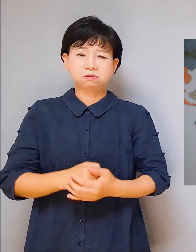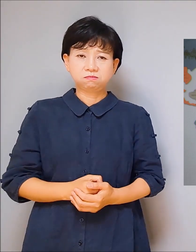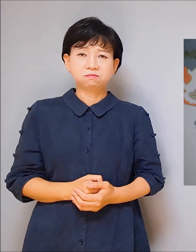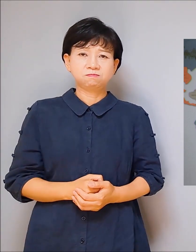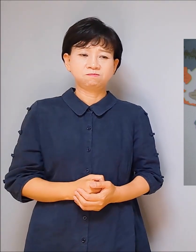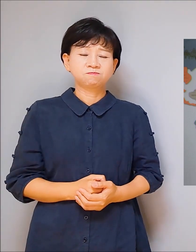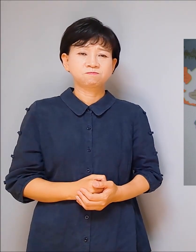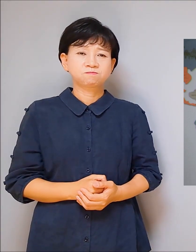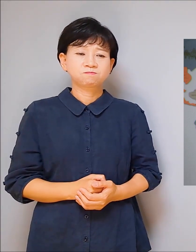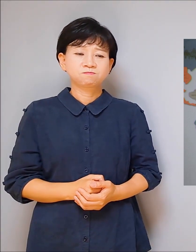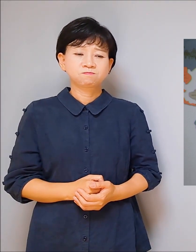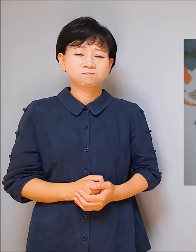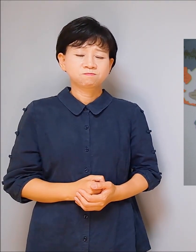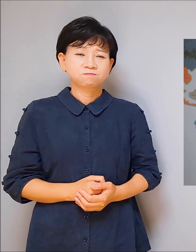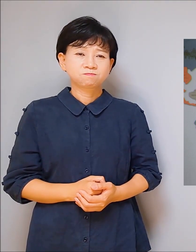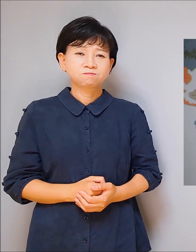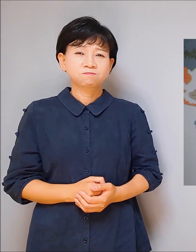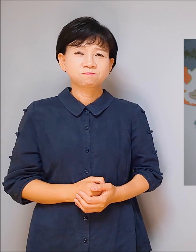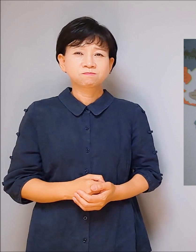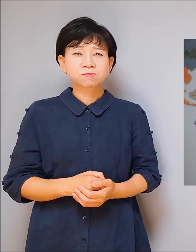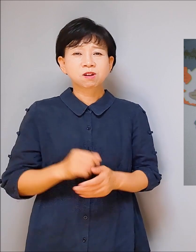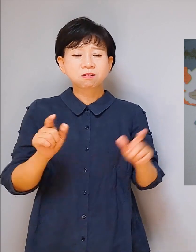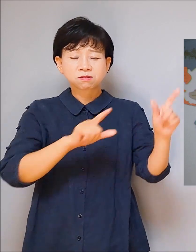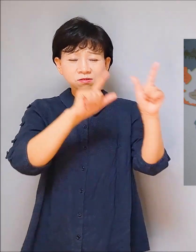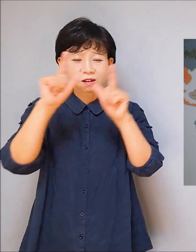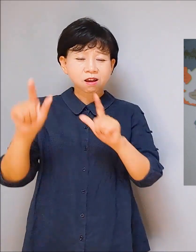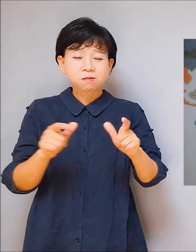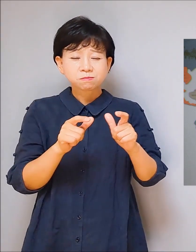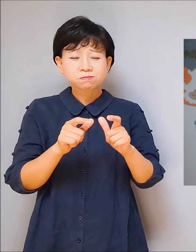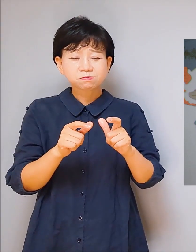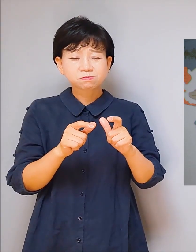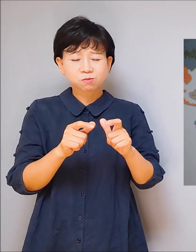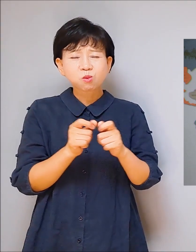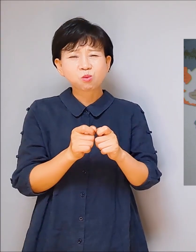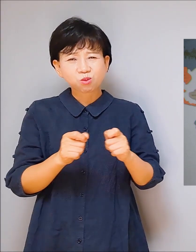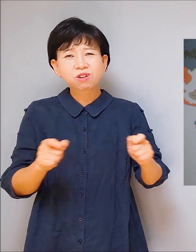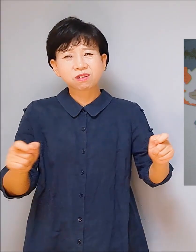어찌어찌해서 인생을 오래오래 살고 계시겠지만